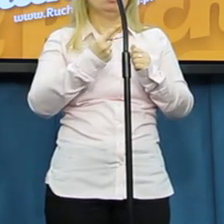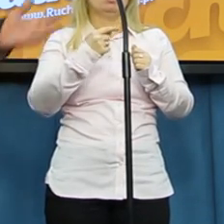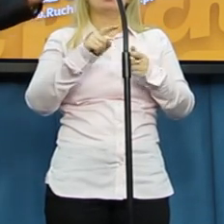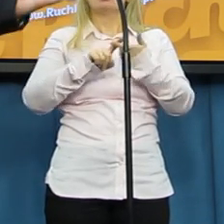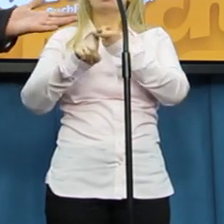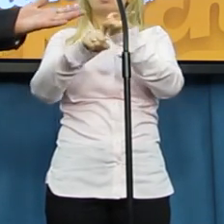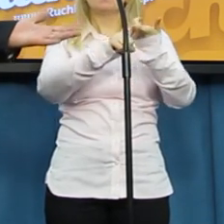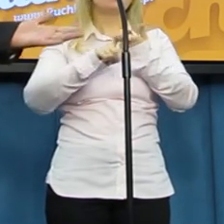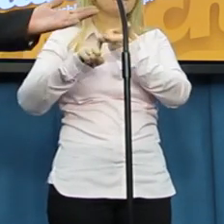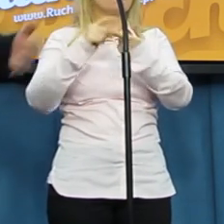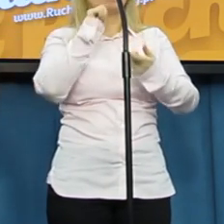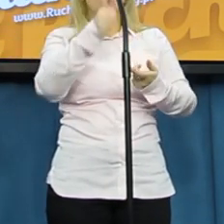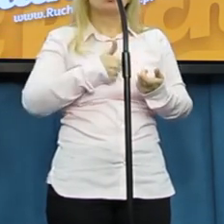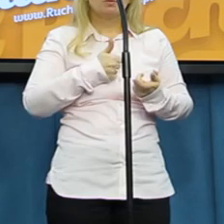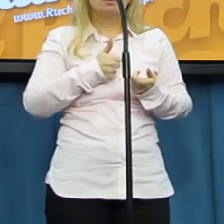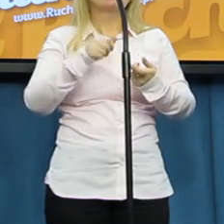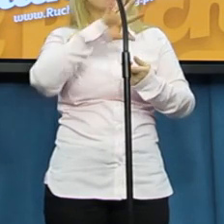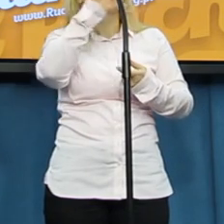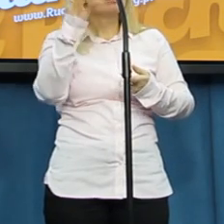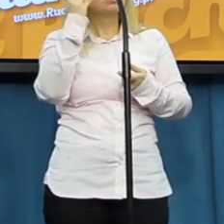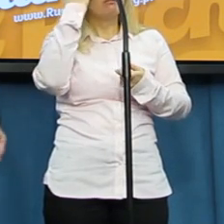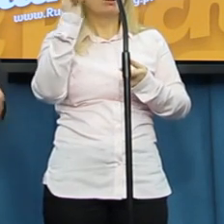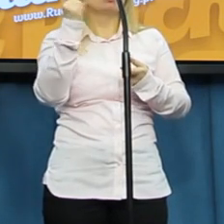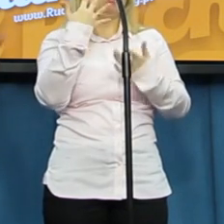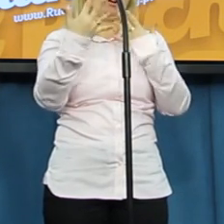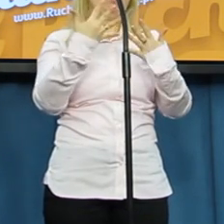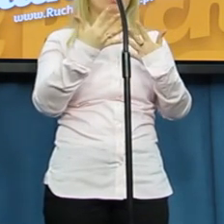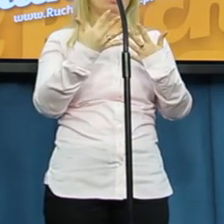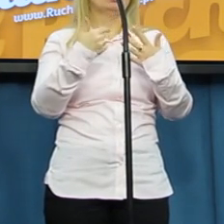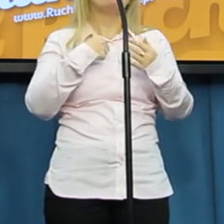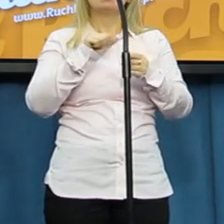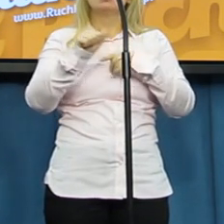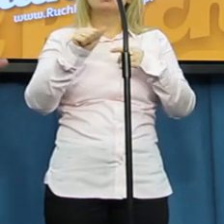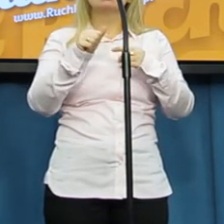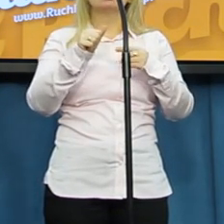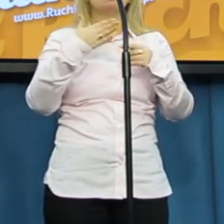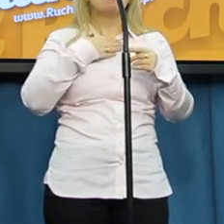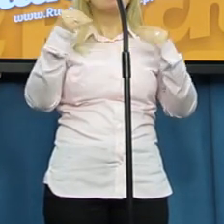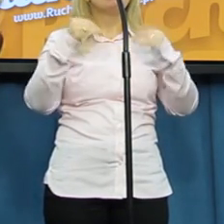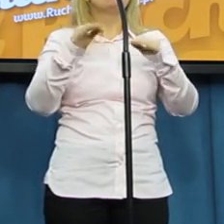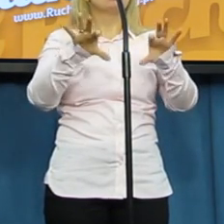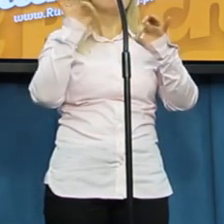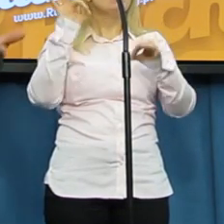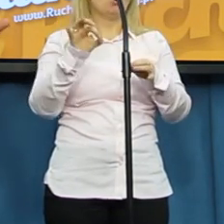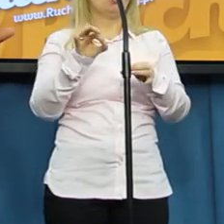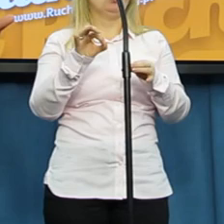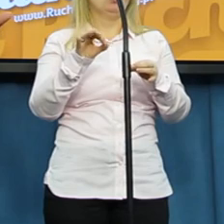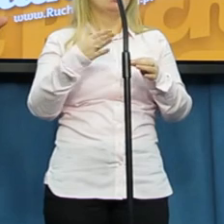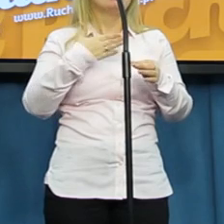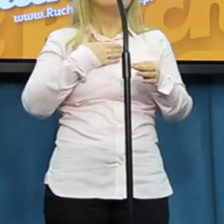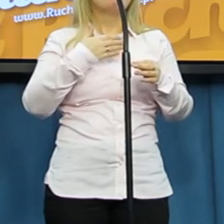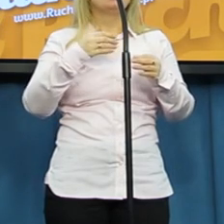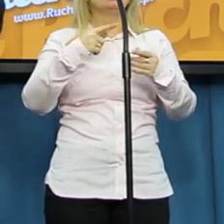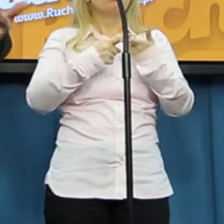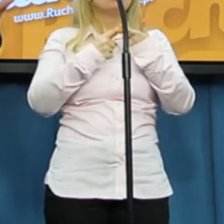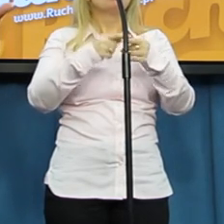Również przez politykę energetyczną, o której przed chwilą tutaj mówiliśmy, my stajemy się coraz bardziej zdywersyfikowani, my Europejczycy, my stajemy się coraz bardziej